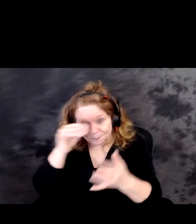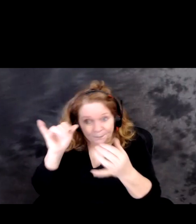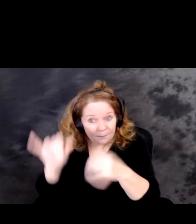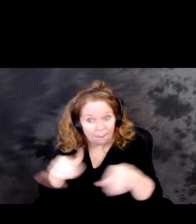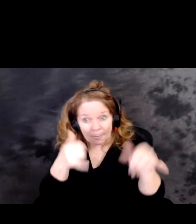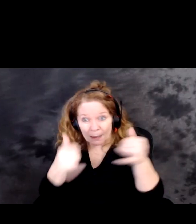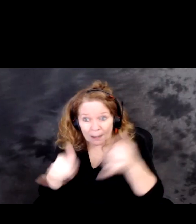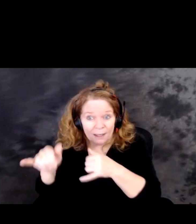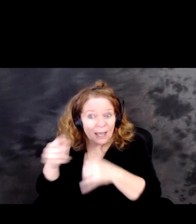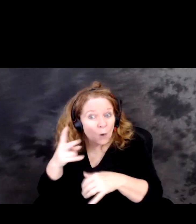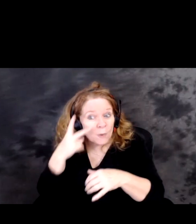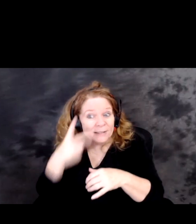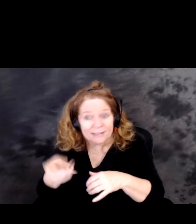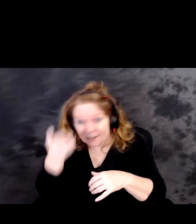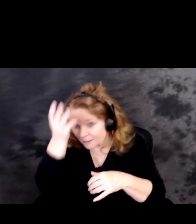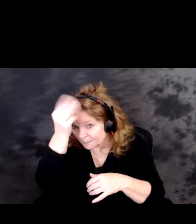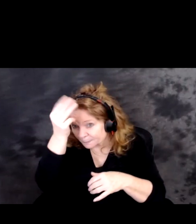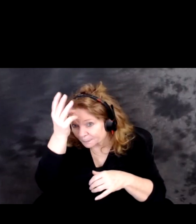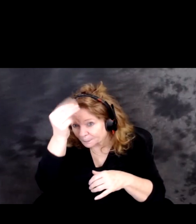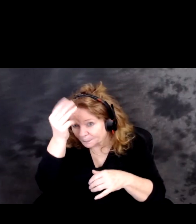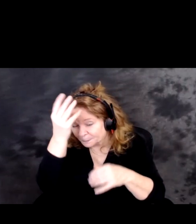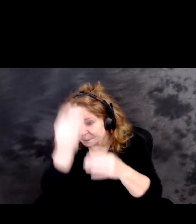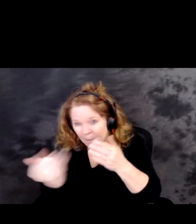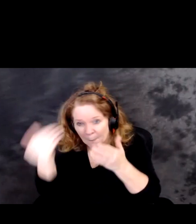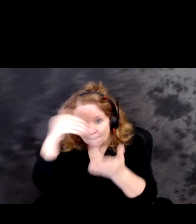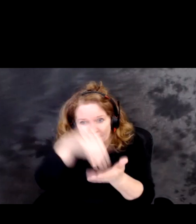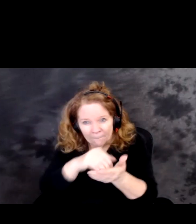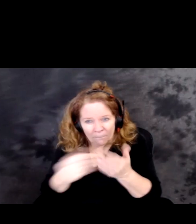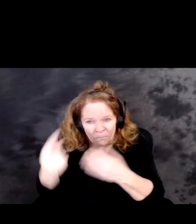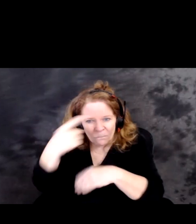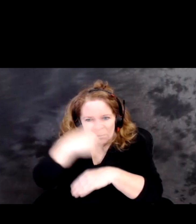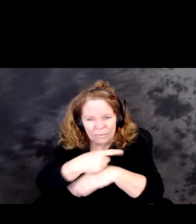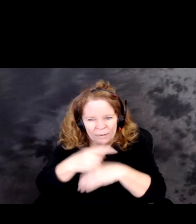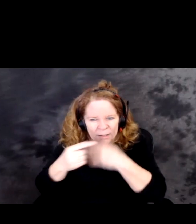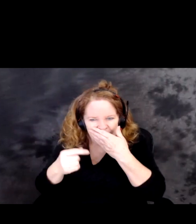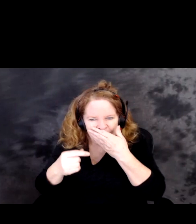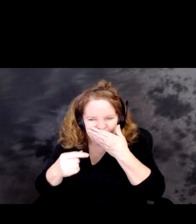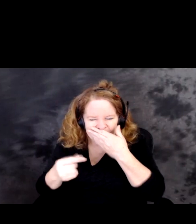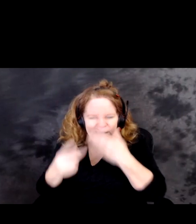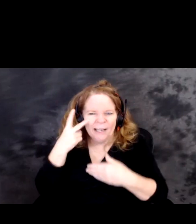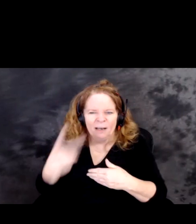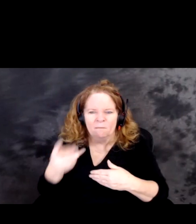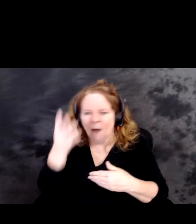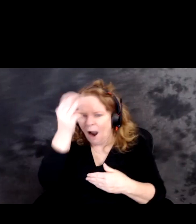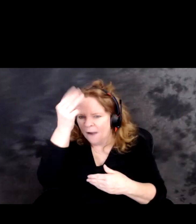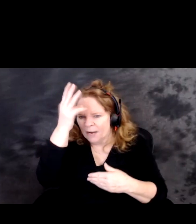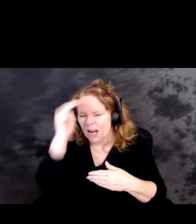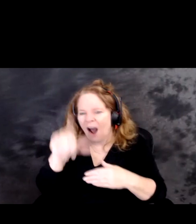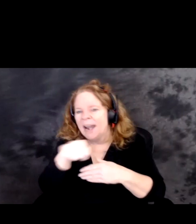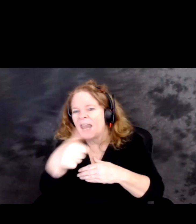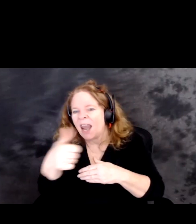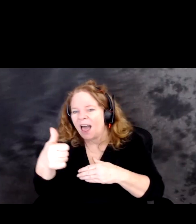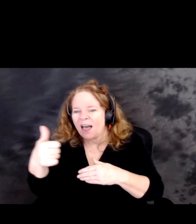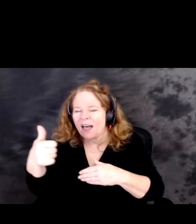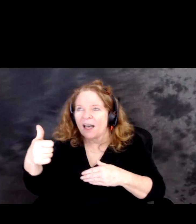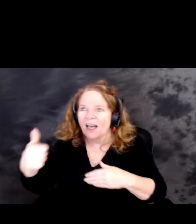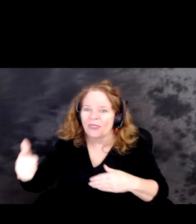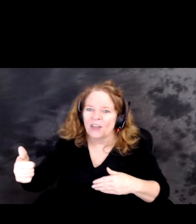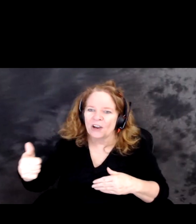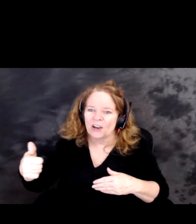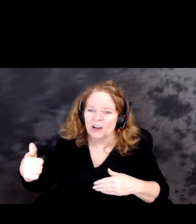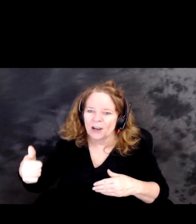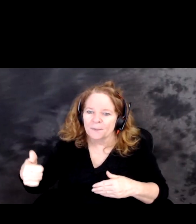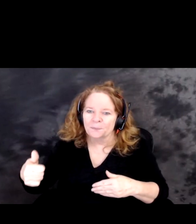tan divertido aprender. Y te miraremos, Marvin, otro día. Te miraremos,